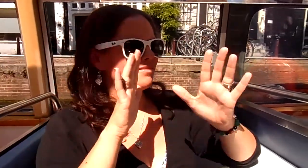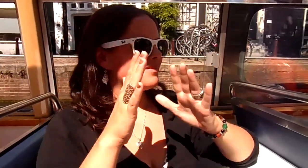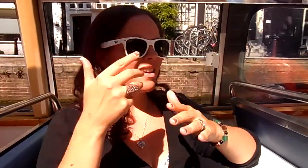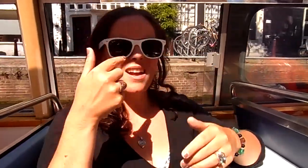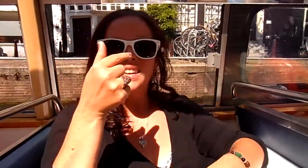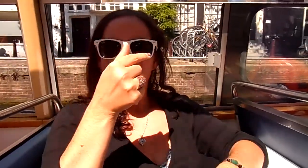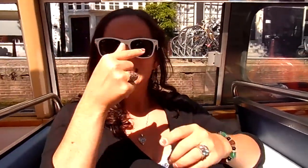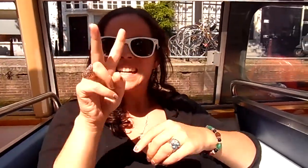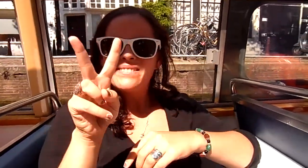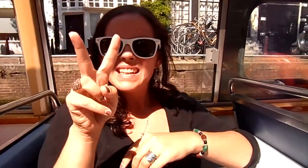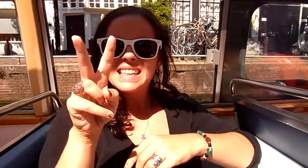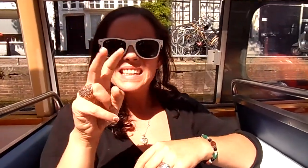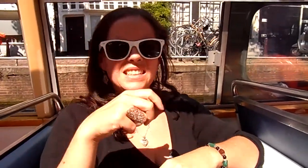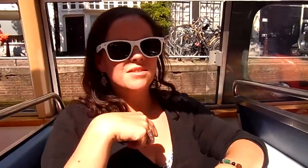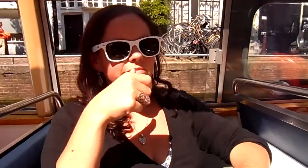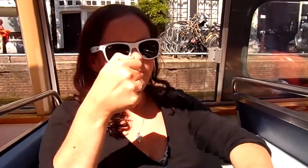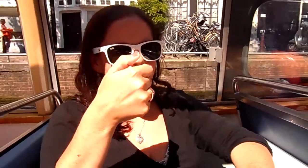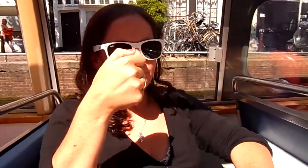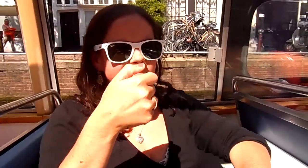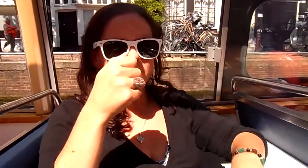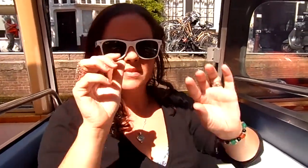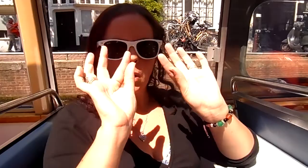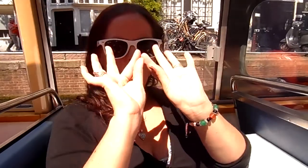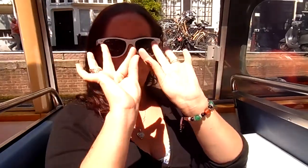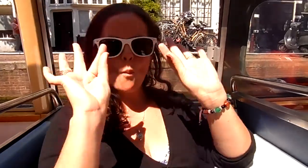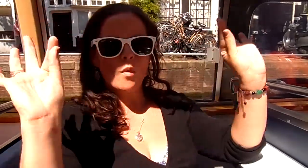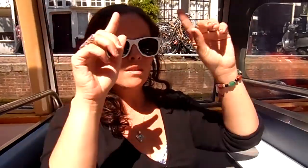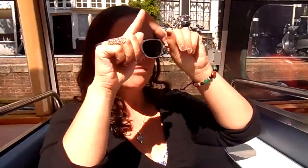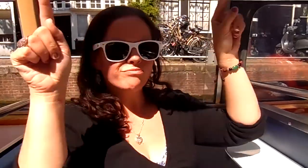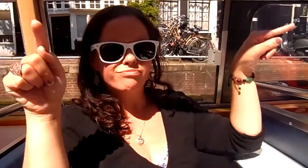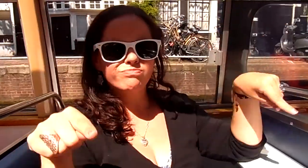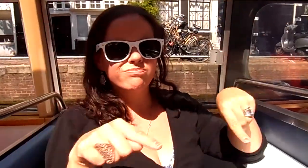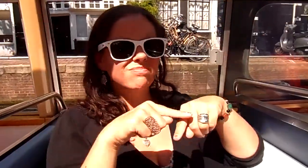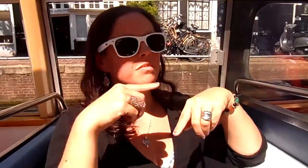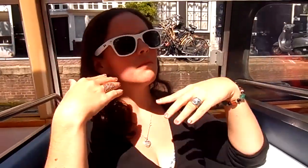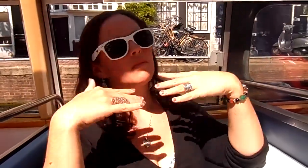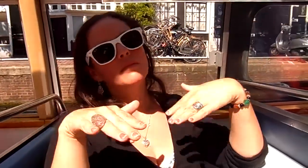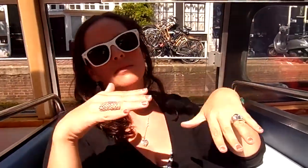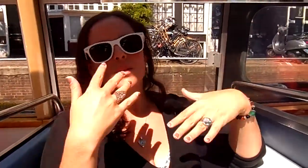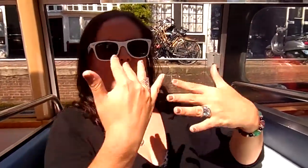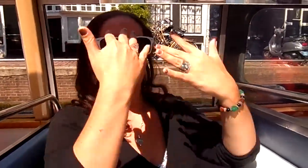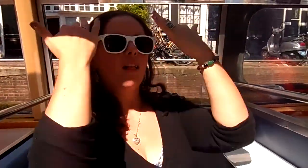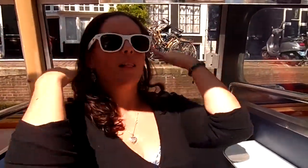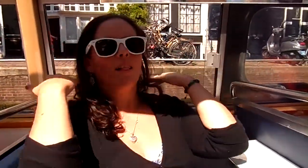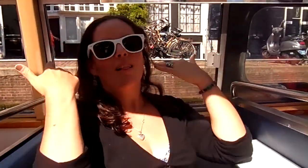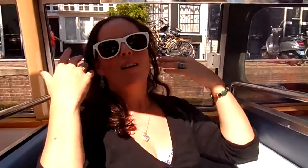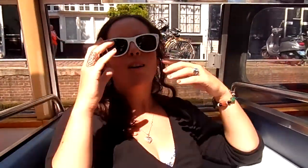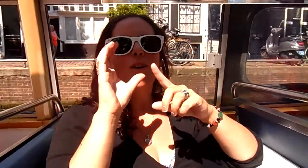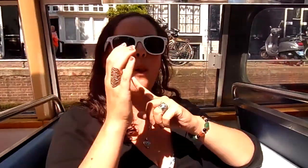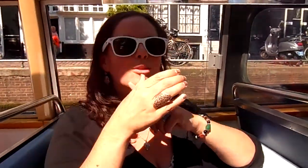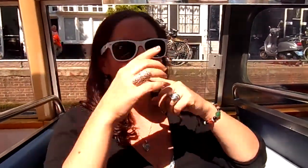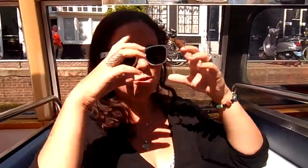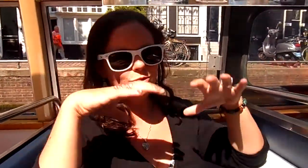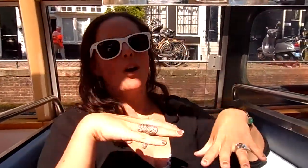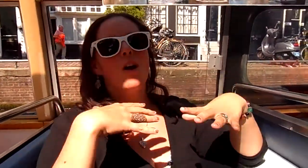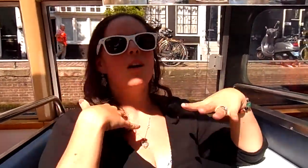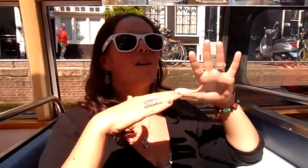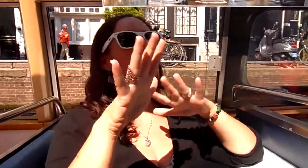de maisons sont dotées d'une arrière-maison parce que c'était plus économique. Au XVIIe siècle, on appelait en